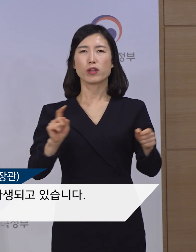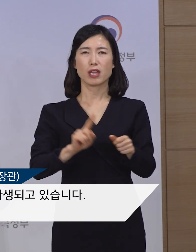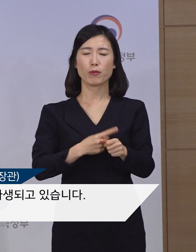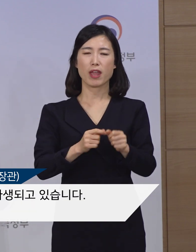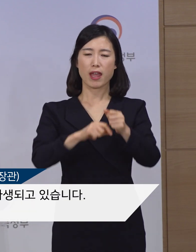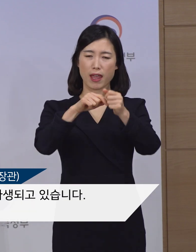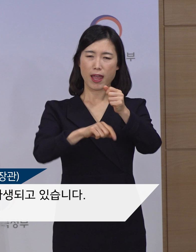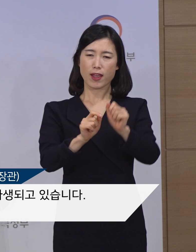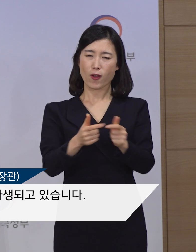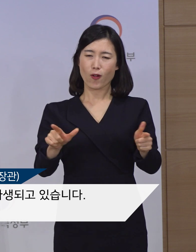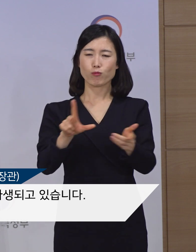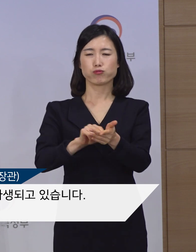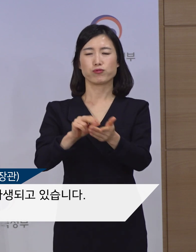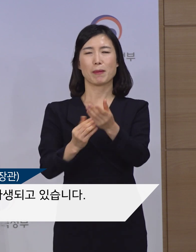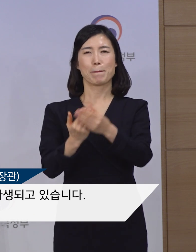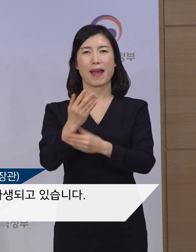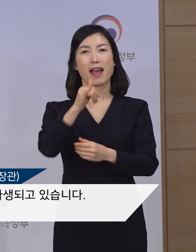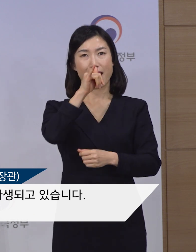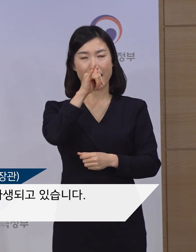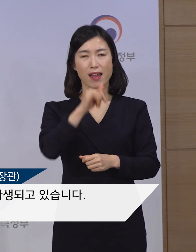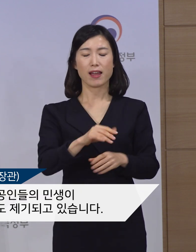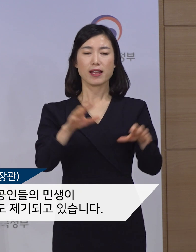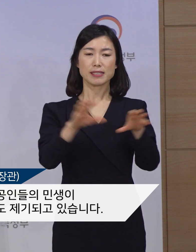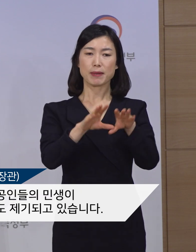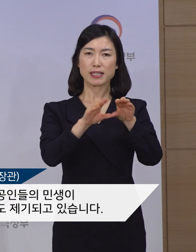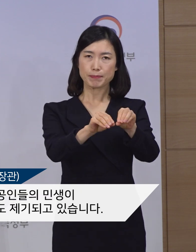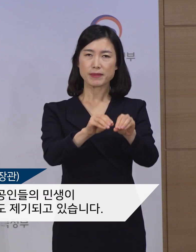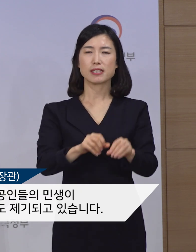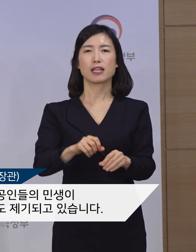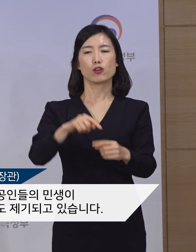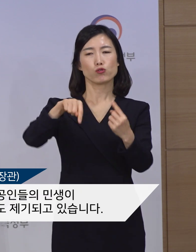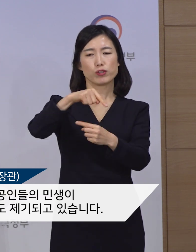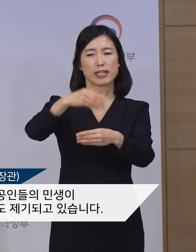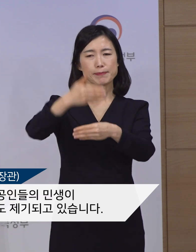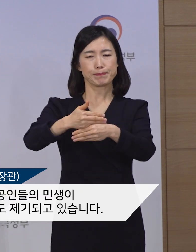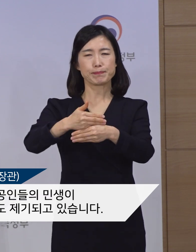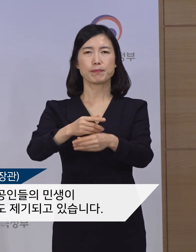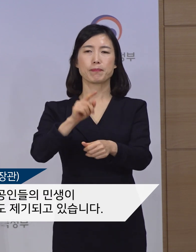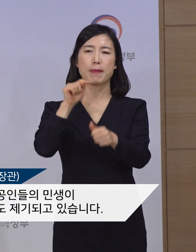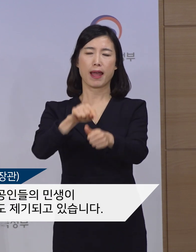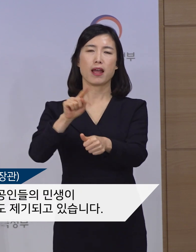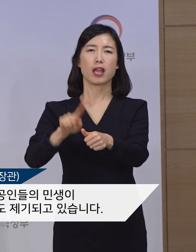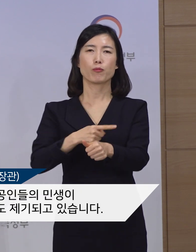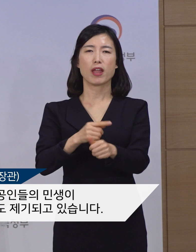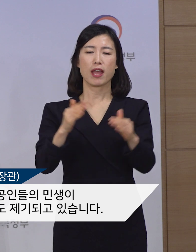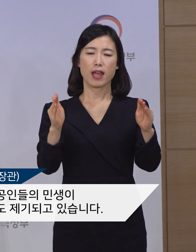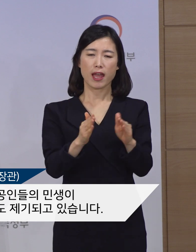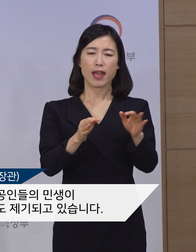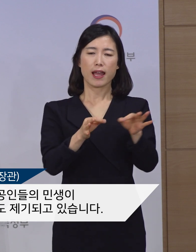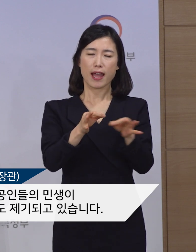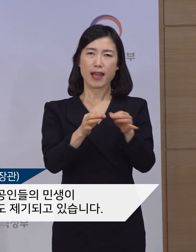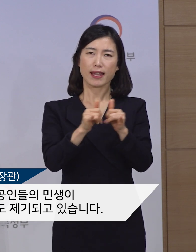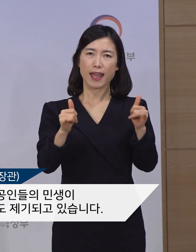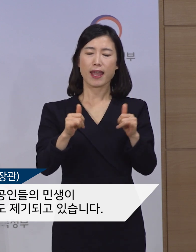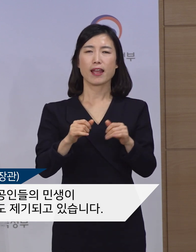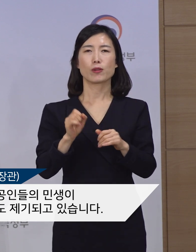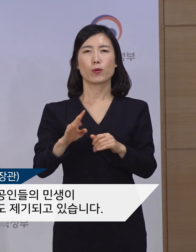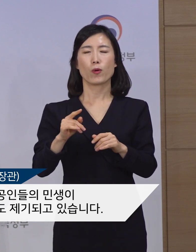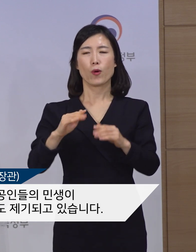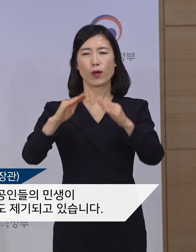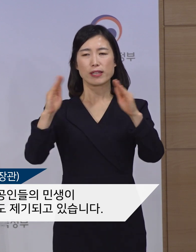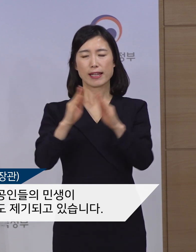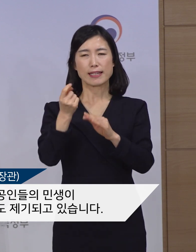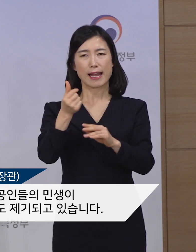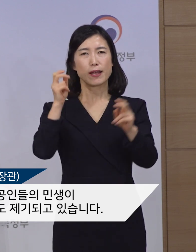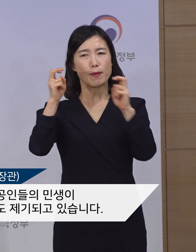장기화되고 여러 문제도 파생되고 있습니다. 집합 금지나 운영이 제한된 영세 자영업,